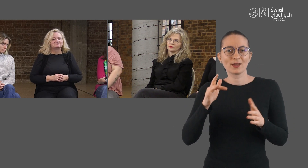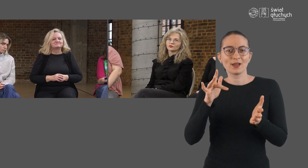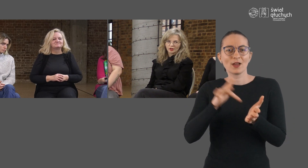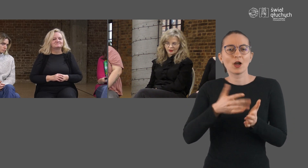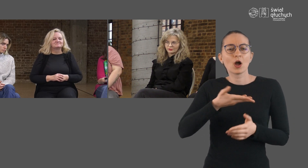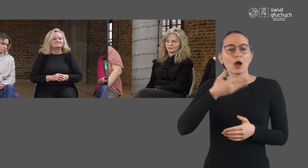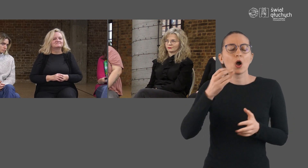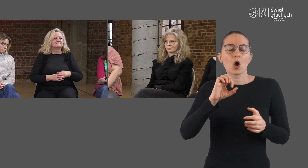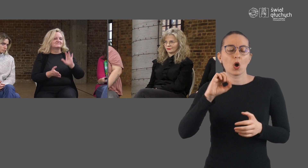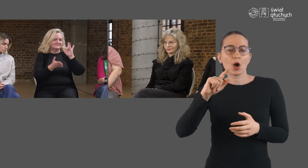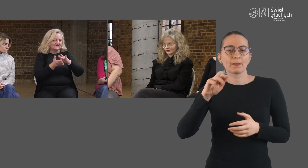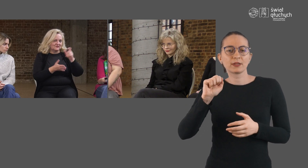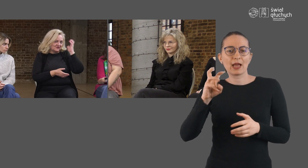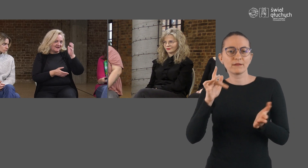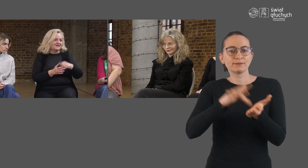Czyli w Czechach.